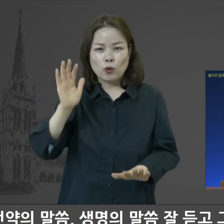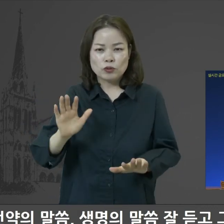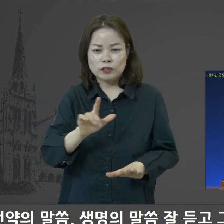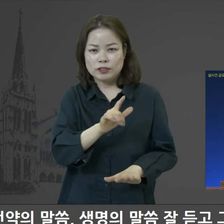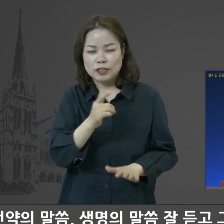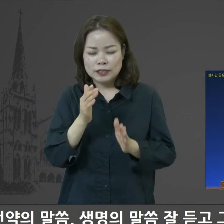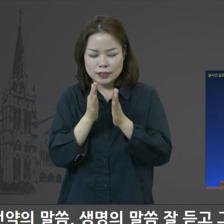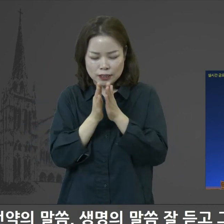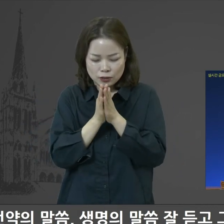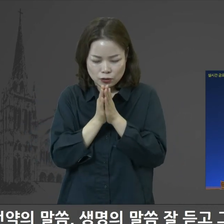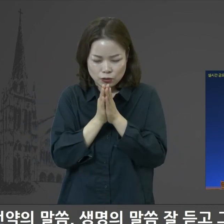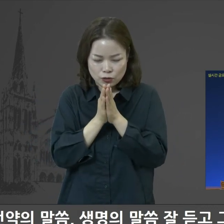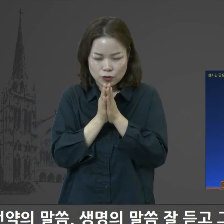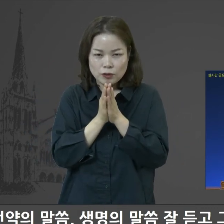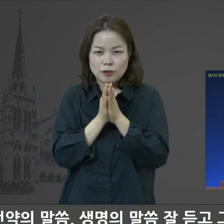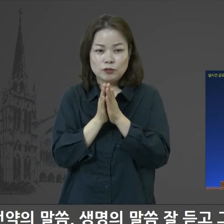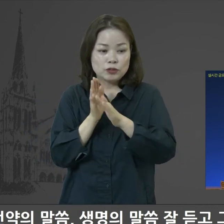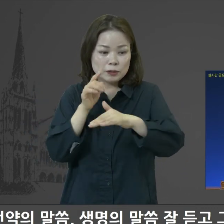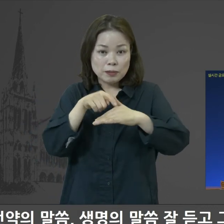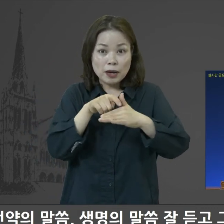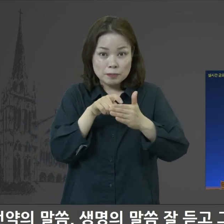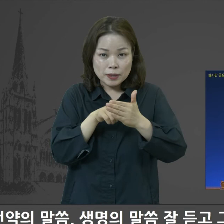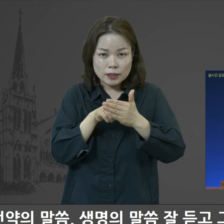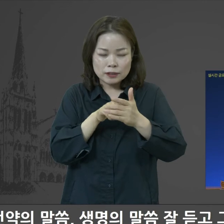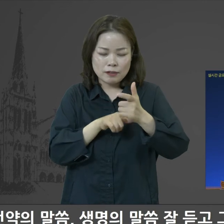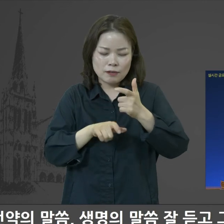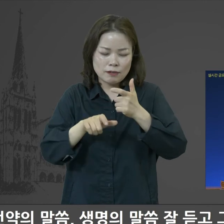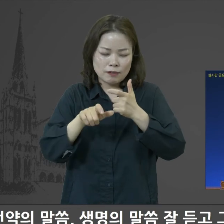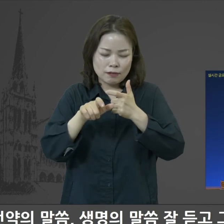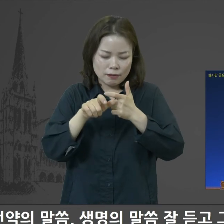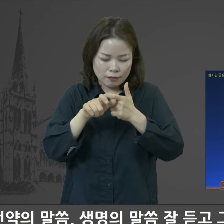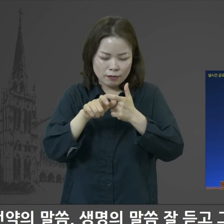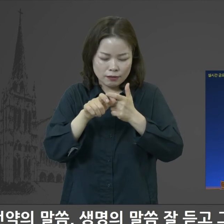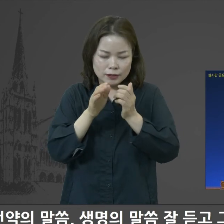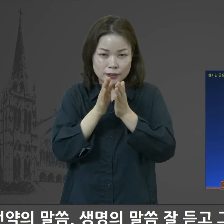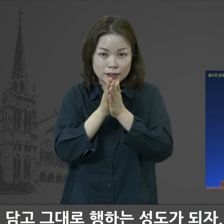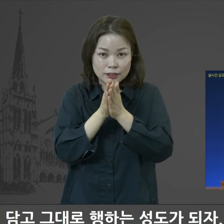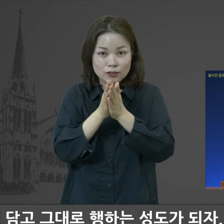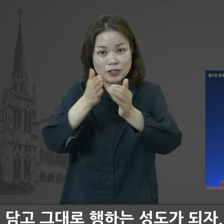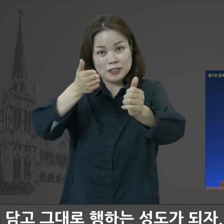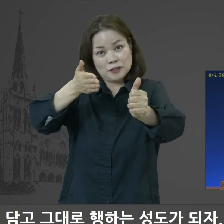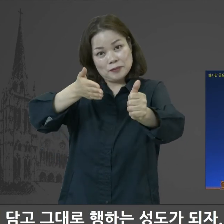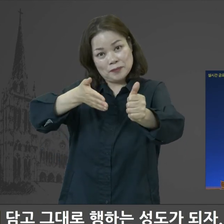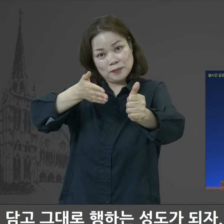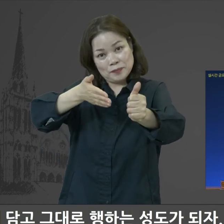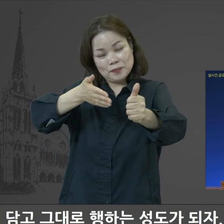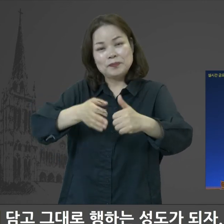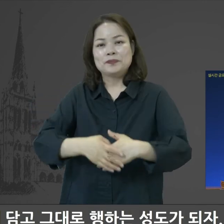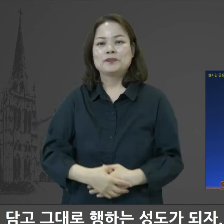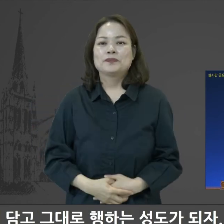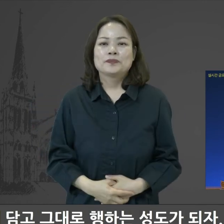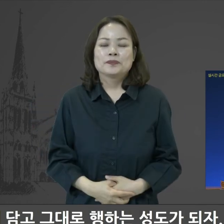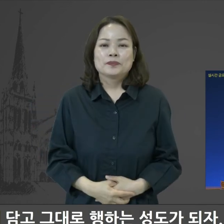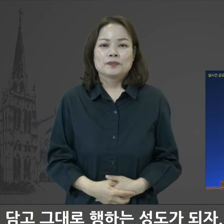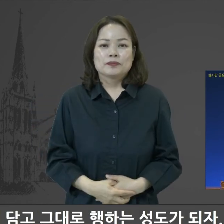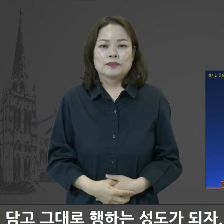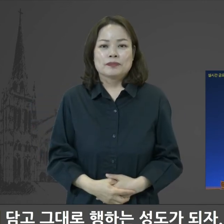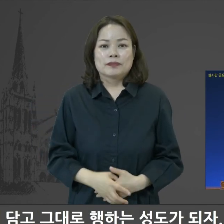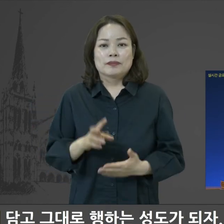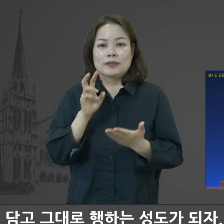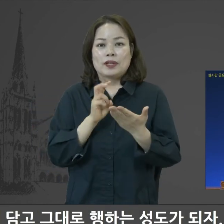저녁에 기도로 이 말씀을 우리 마음속에 더 깊게 다지는 복된 시간 될 수 있기를 바랍니다.